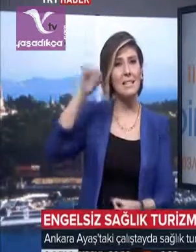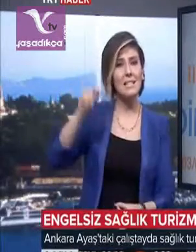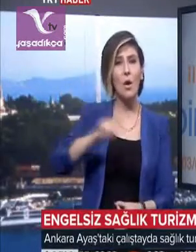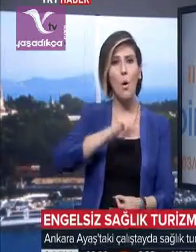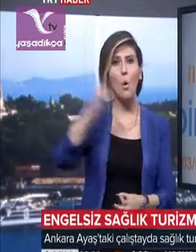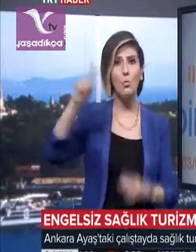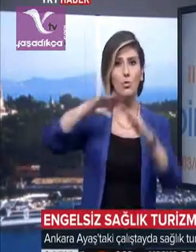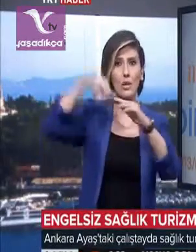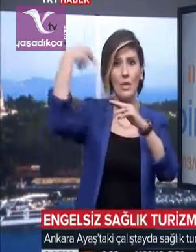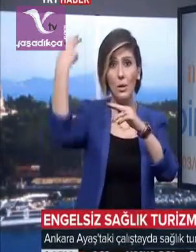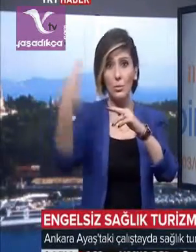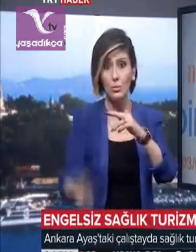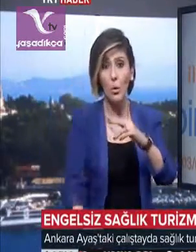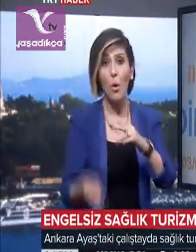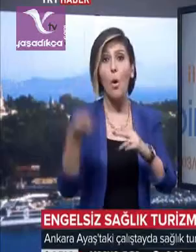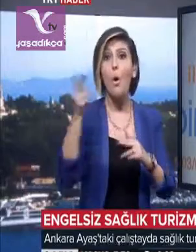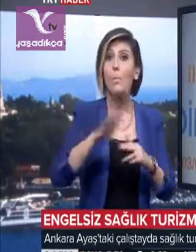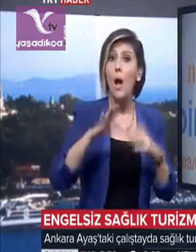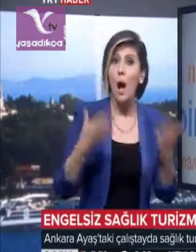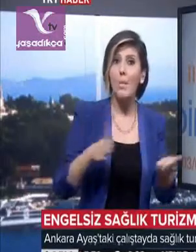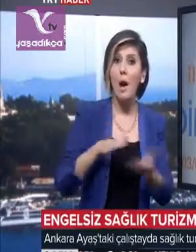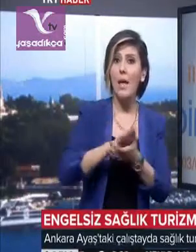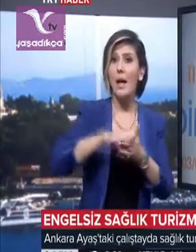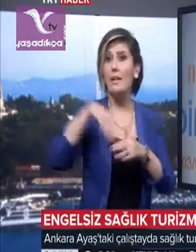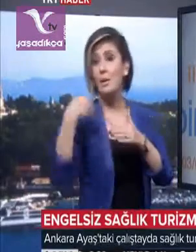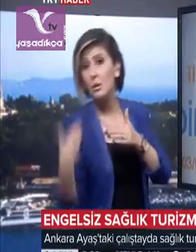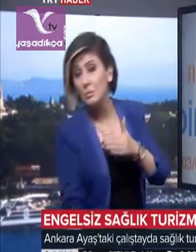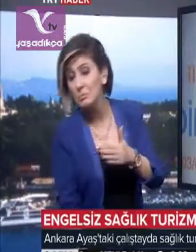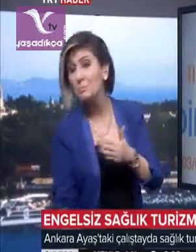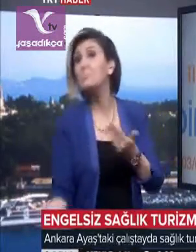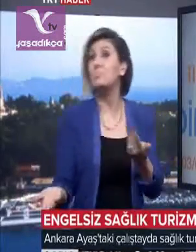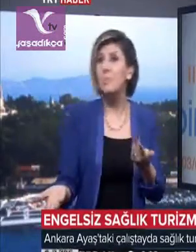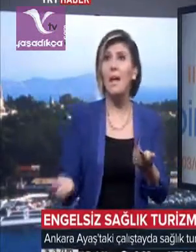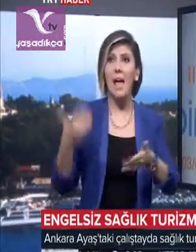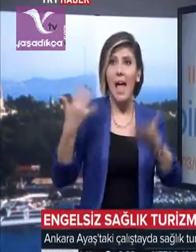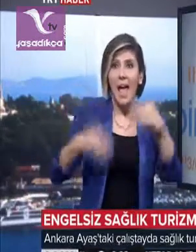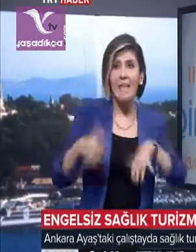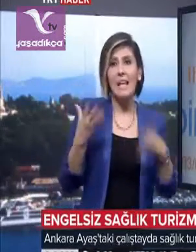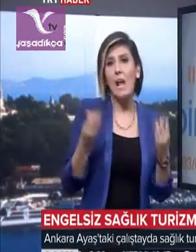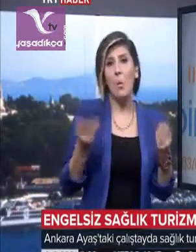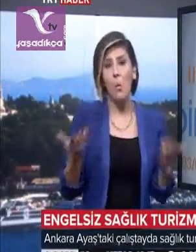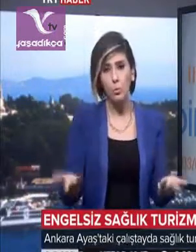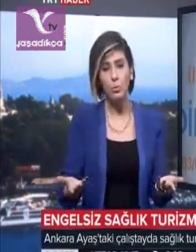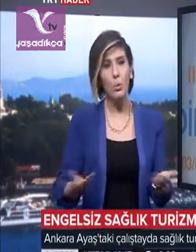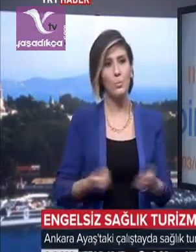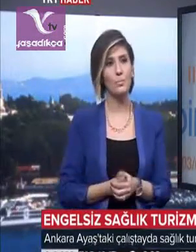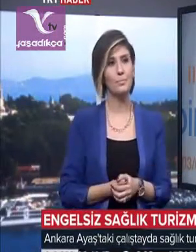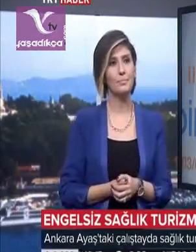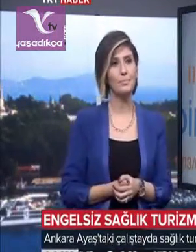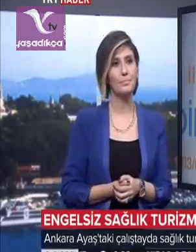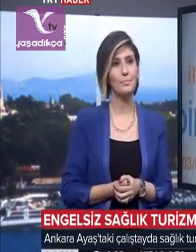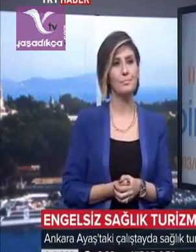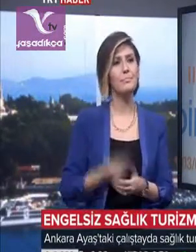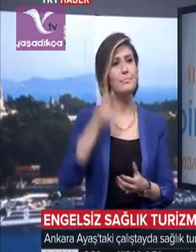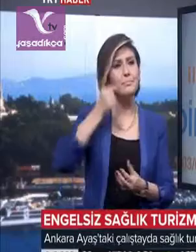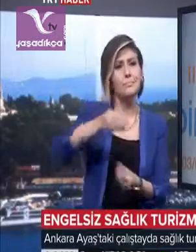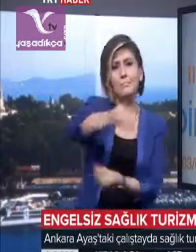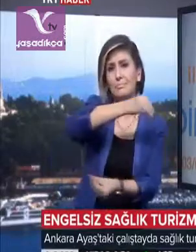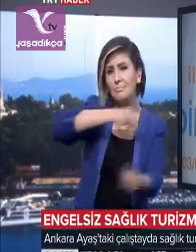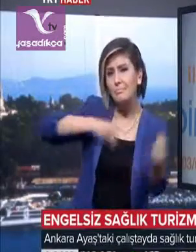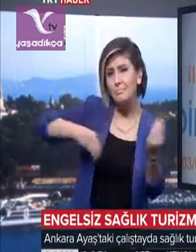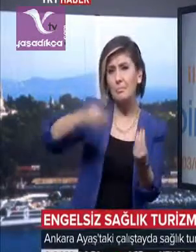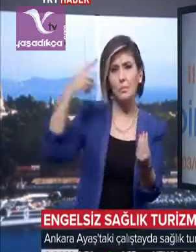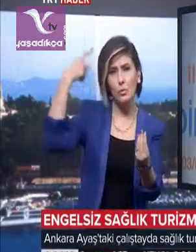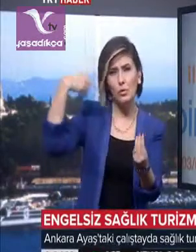kattan düşüyor, ölmüyor ama ayağı bir yere takılıp düşüyor, engelli hale geliyor. Empati denilen